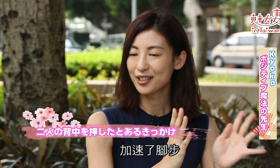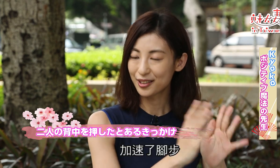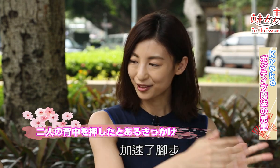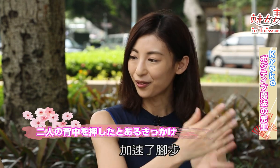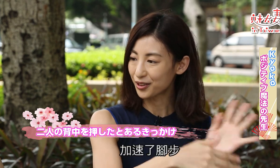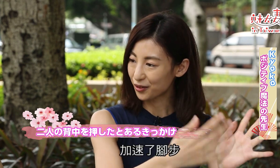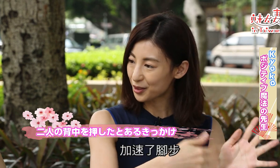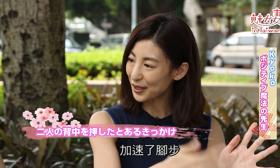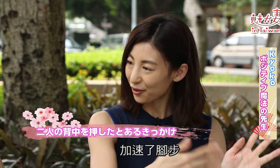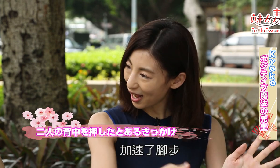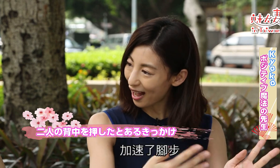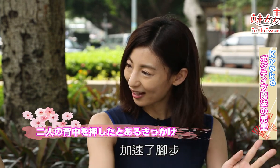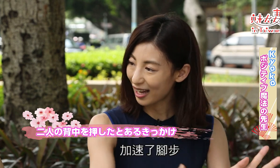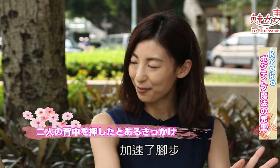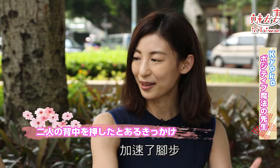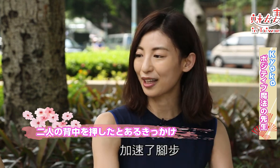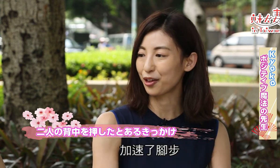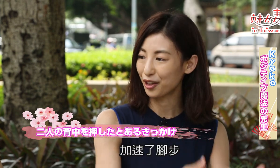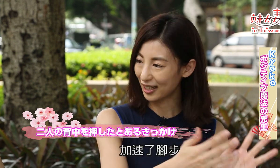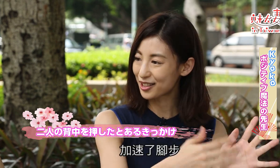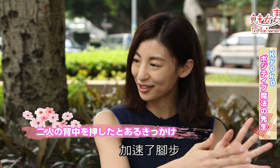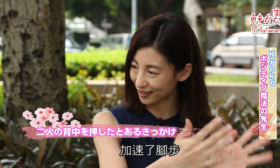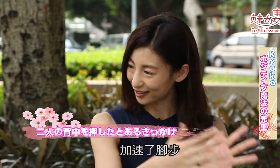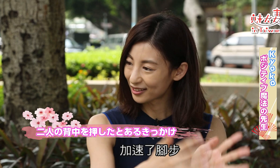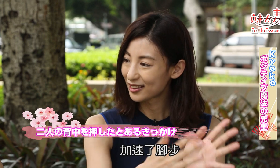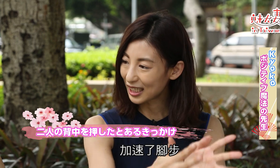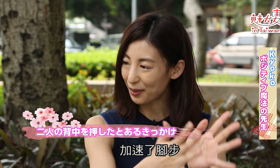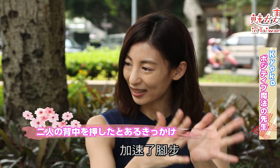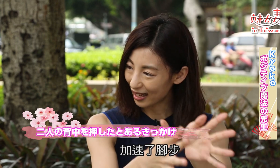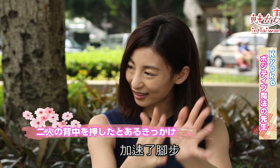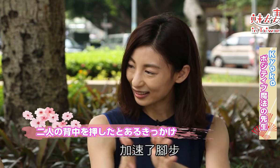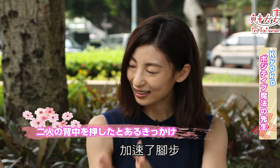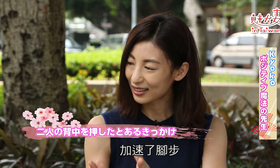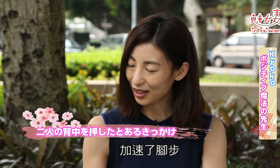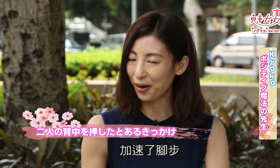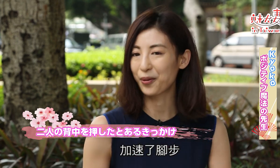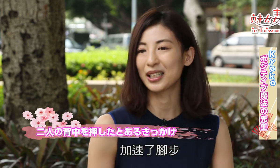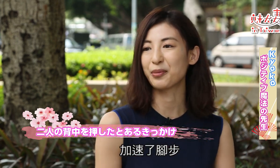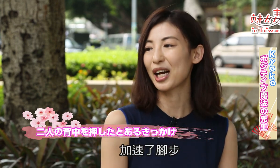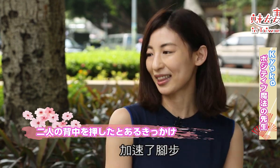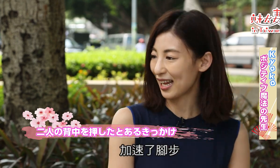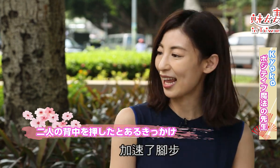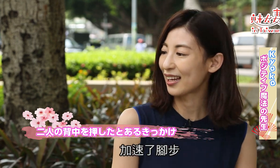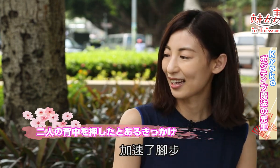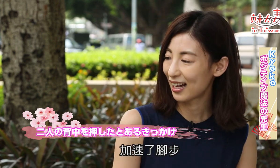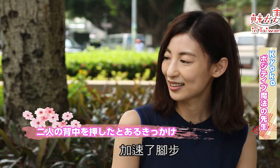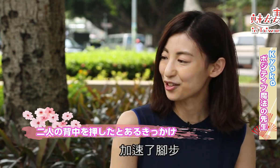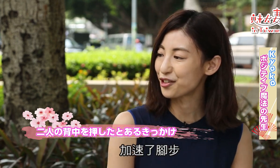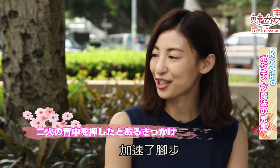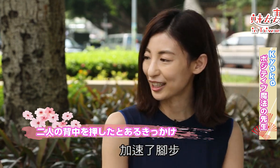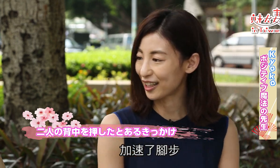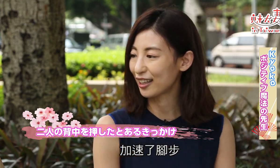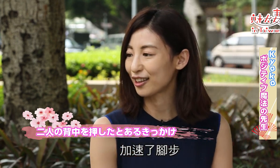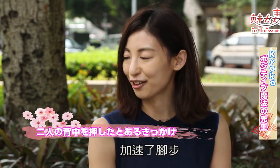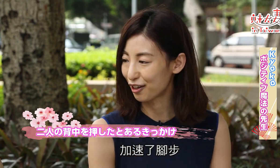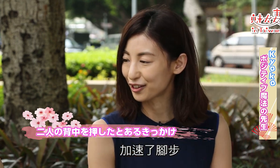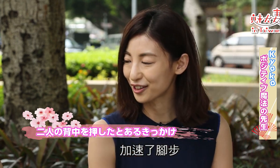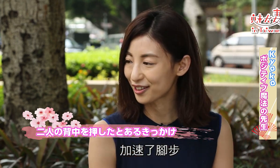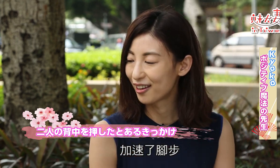すぐそのスピードが早まったというか、すぐ決めて結婚に向かって進んでいったっていう感じです。そうですね、 はい